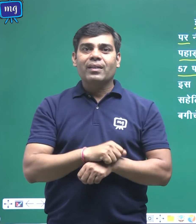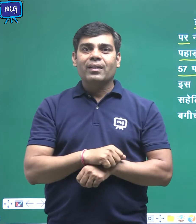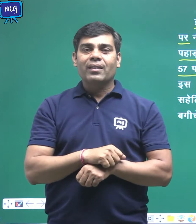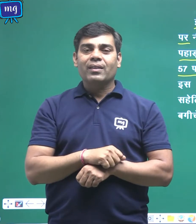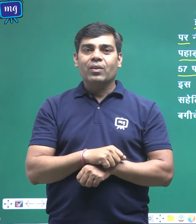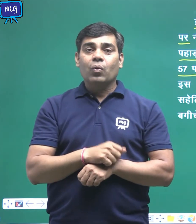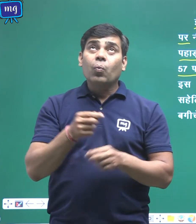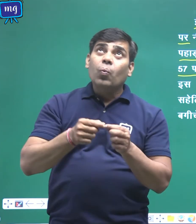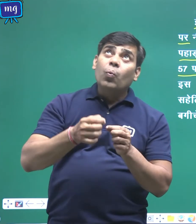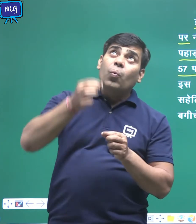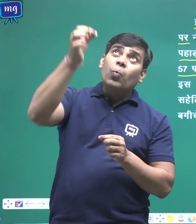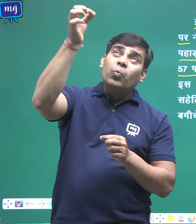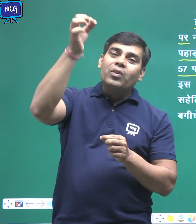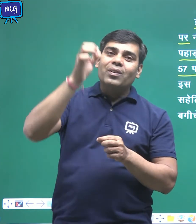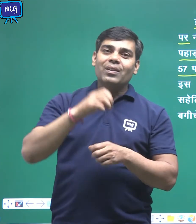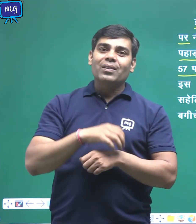ऊंची